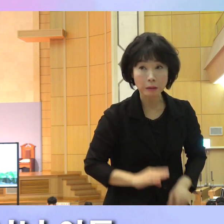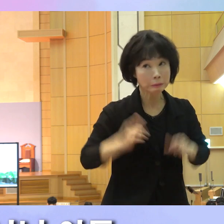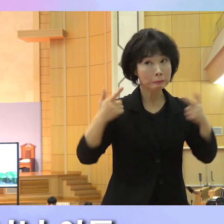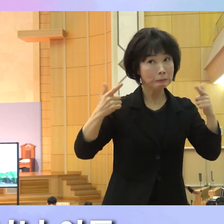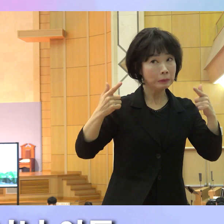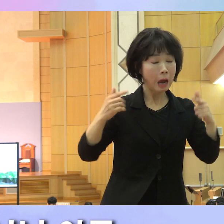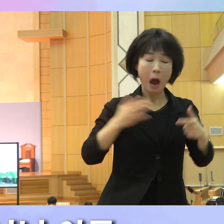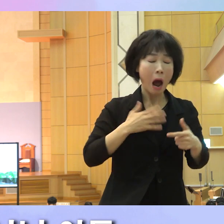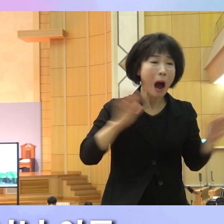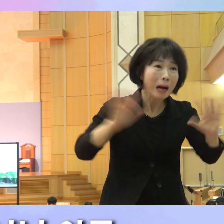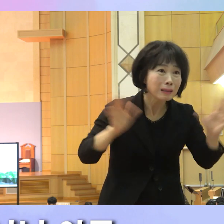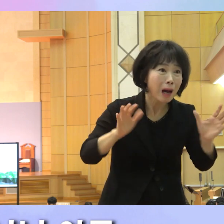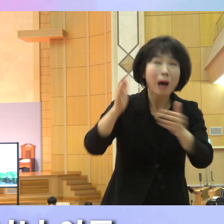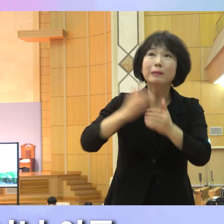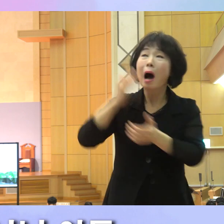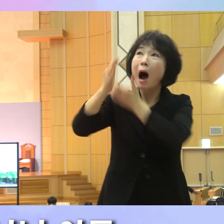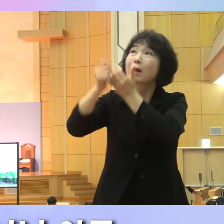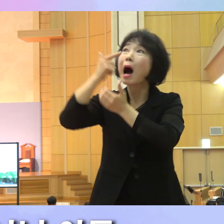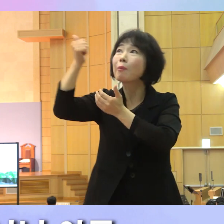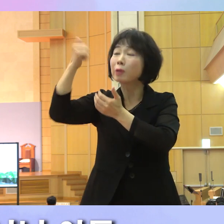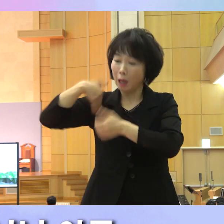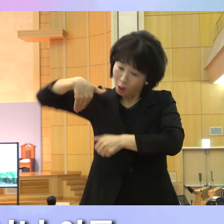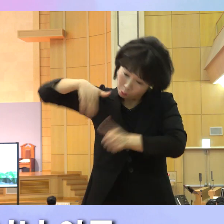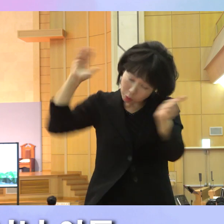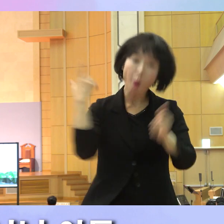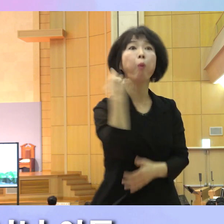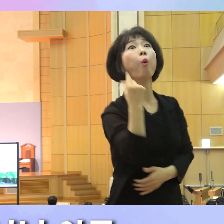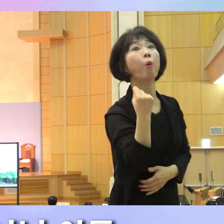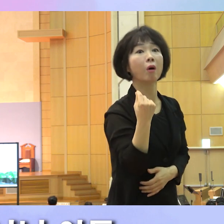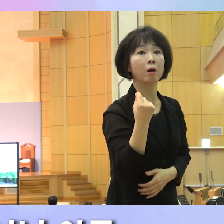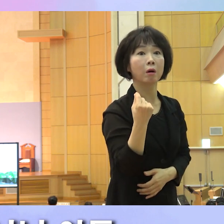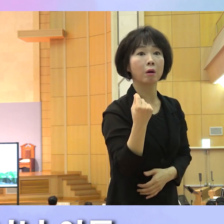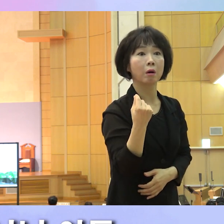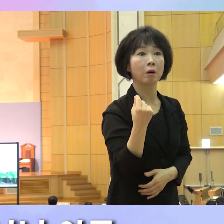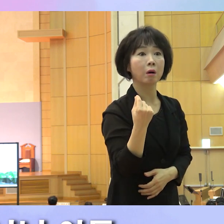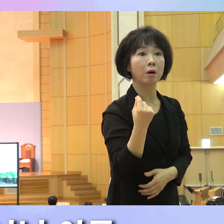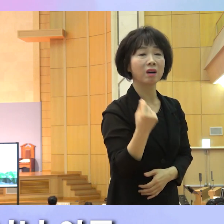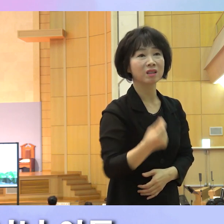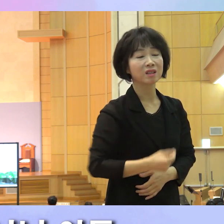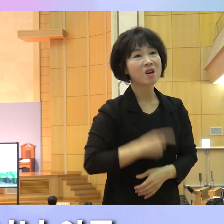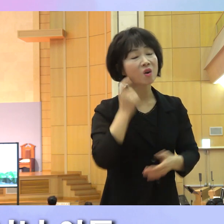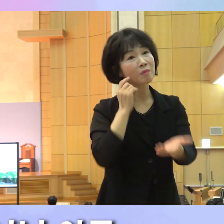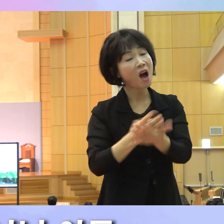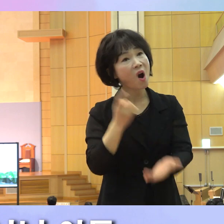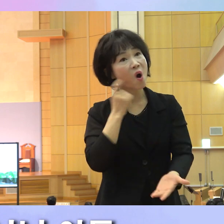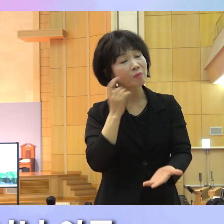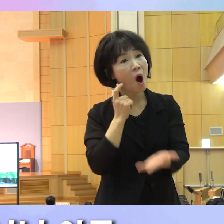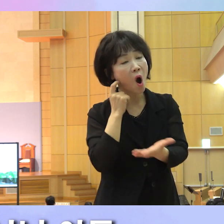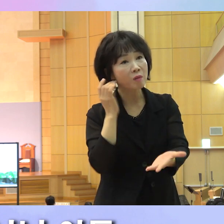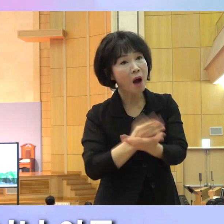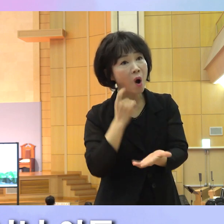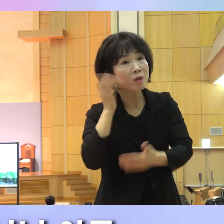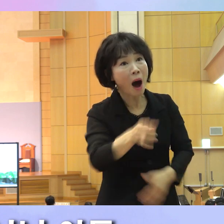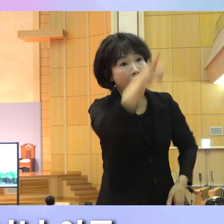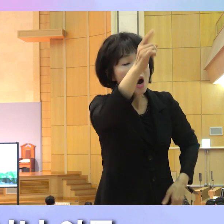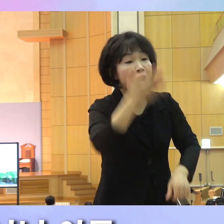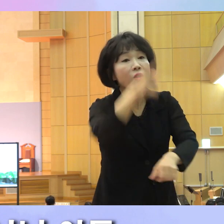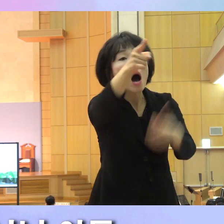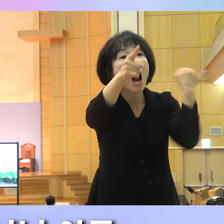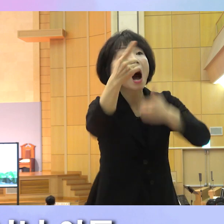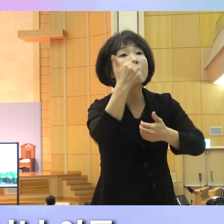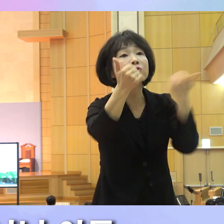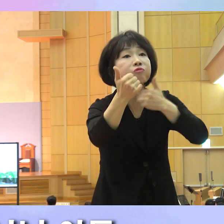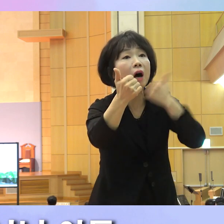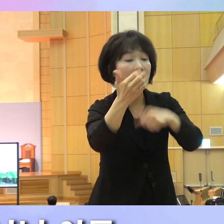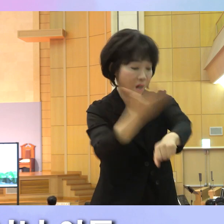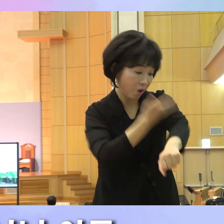하늘로서 내려왔다 하냐 이거예요. 우리가 지금 다 알고 있는데 요셉의 아들이요, 마리아의 아들이요,